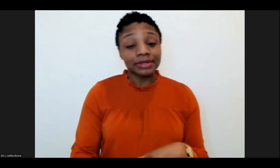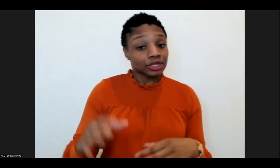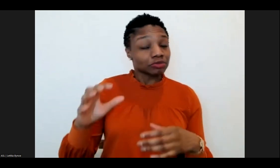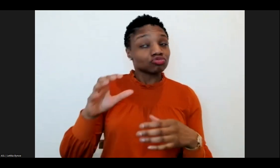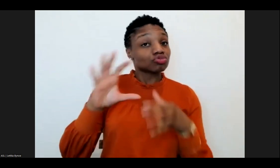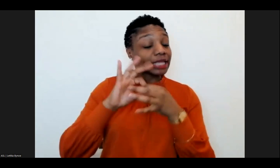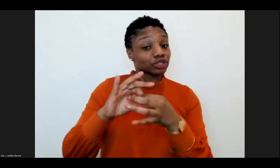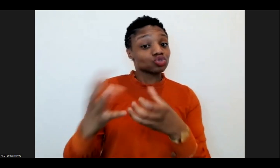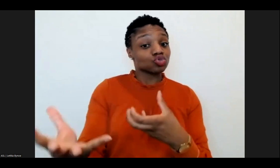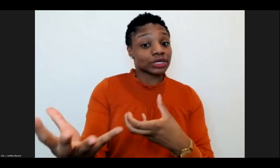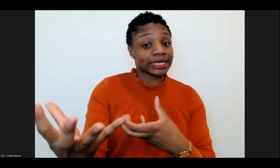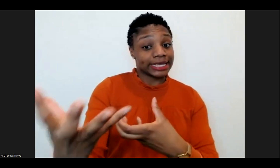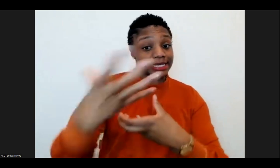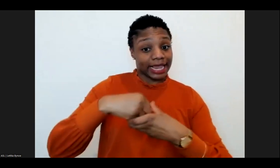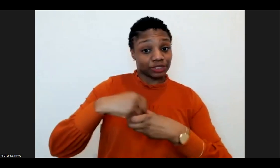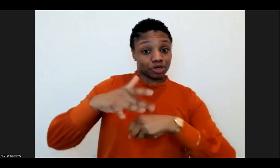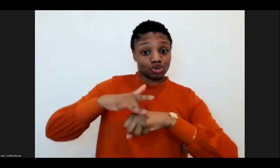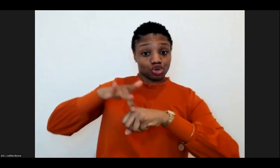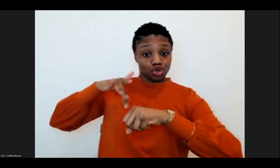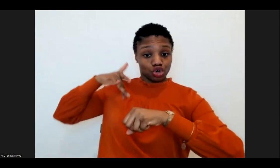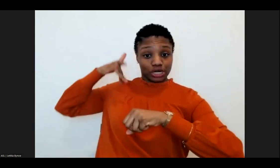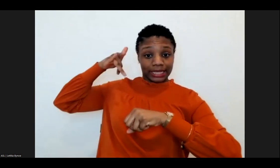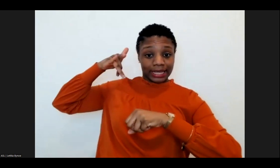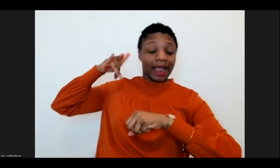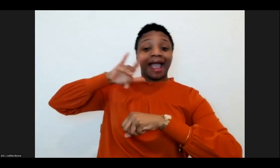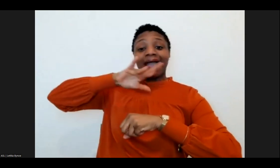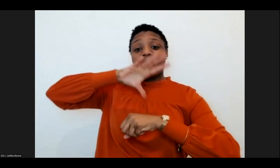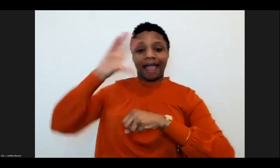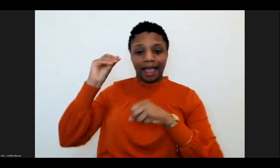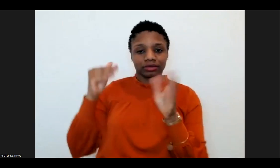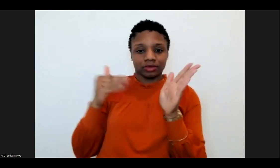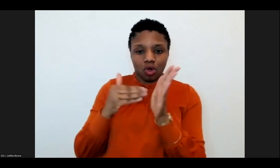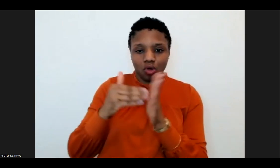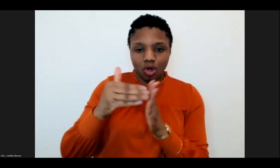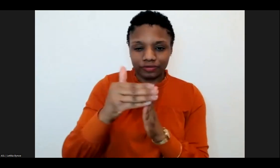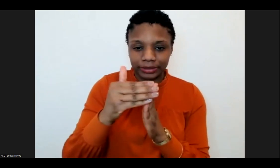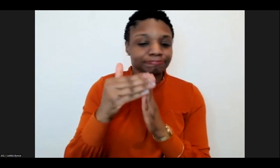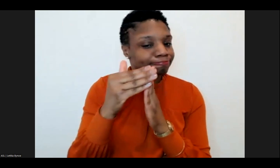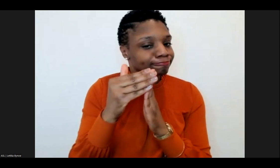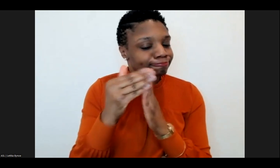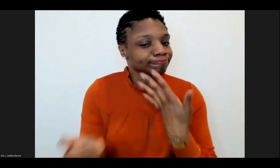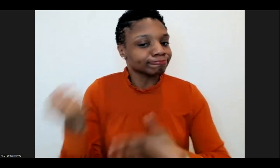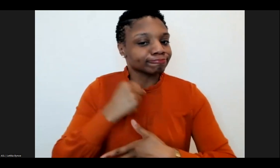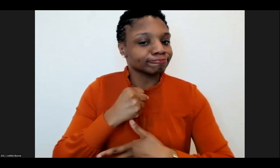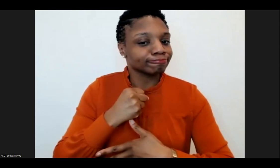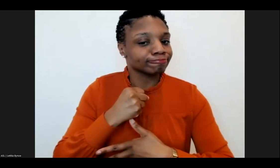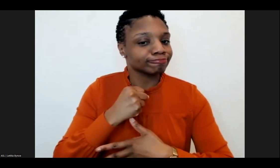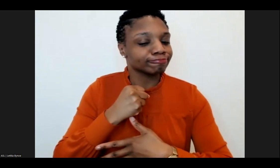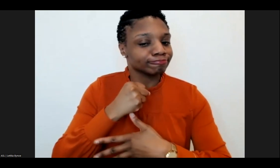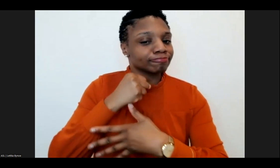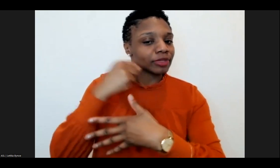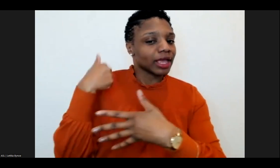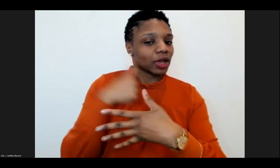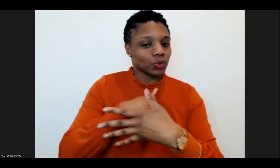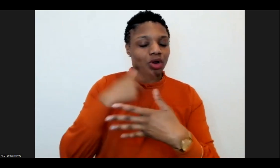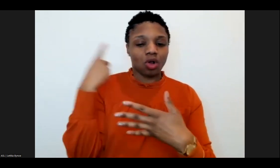muchas gracias señor y sí esa idea de la participación de la comunidad es algo que seguimos